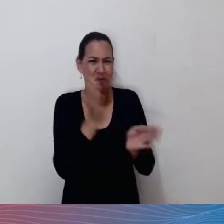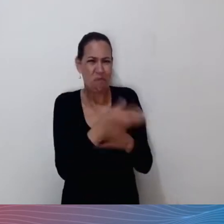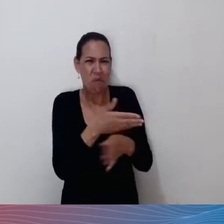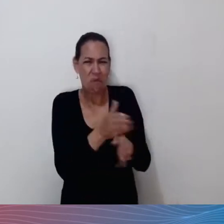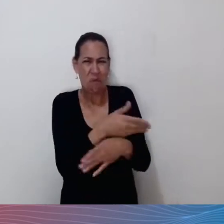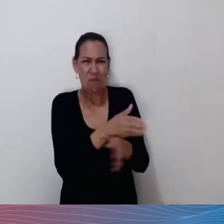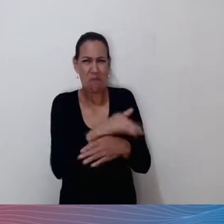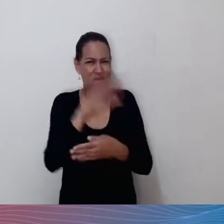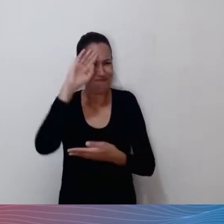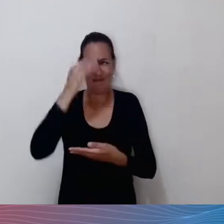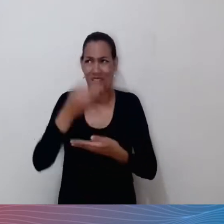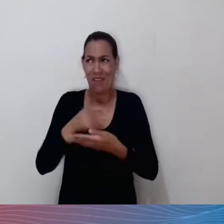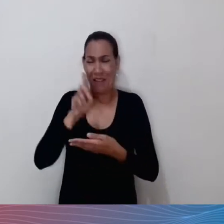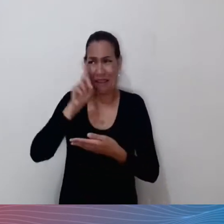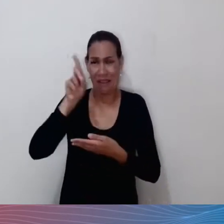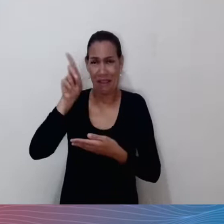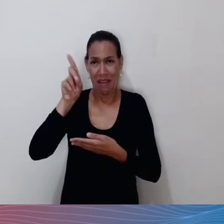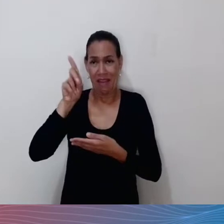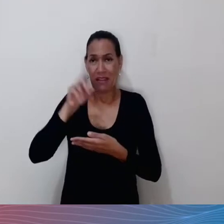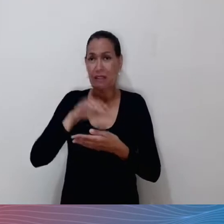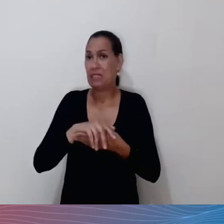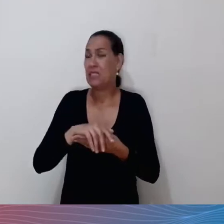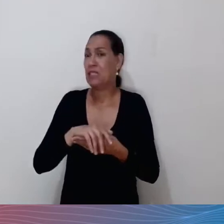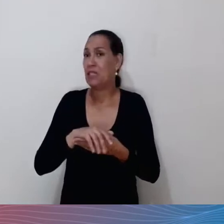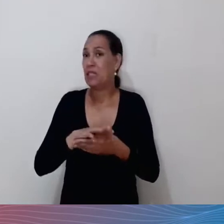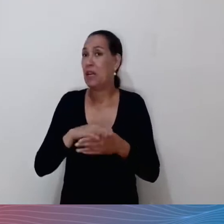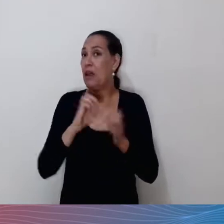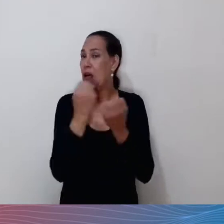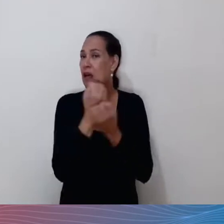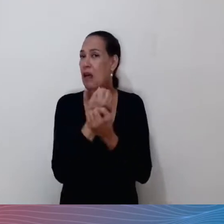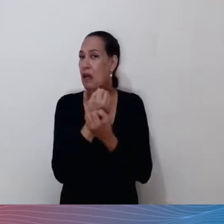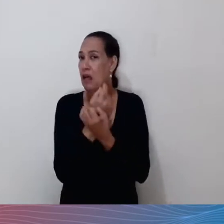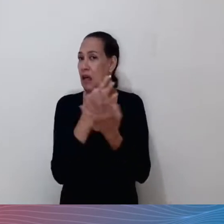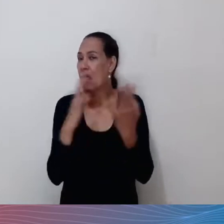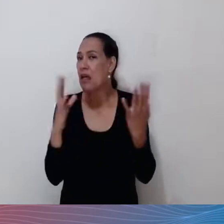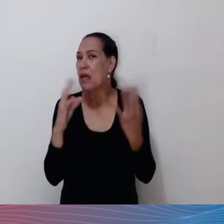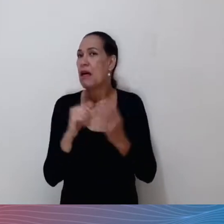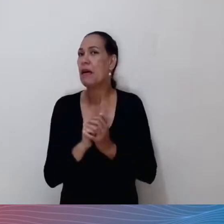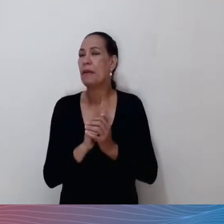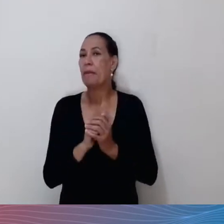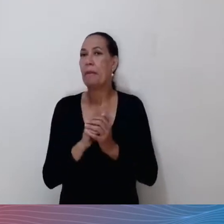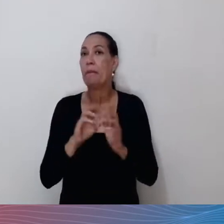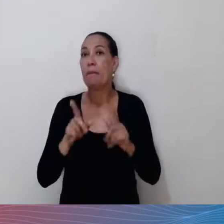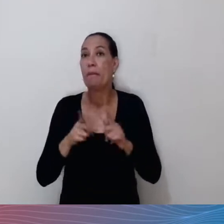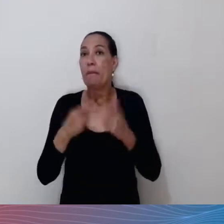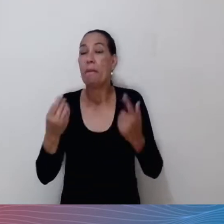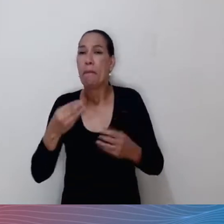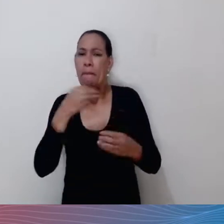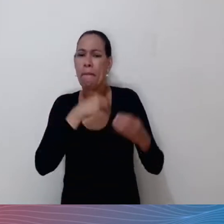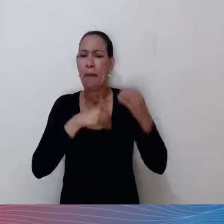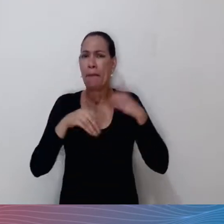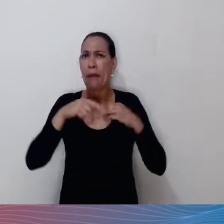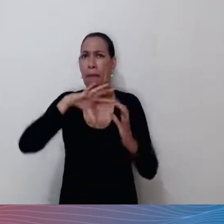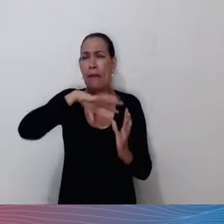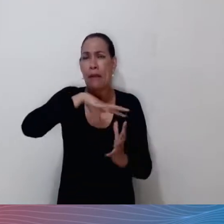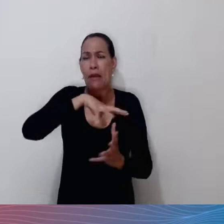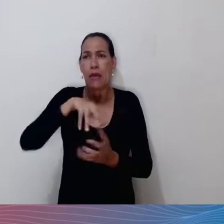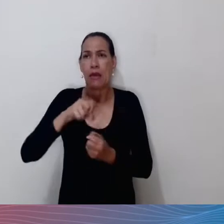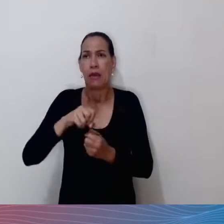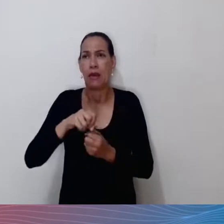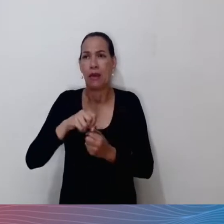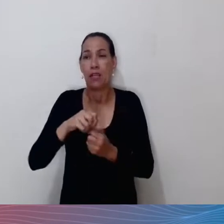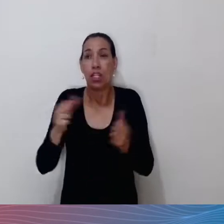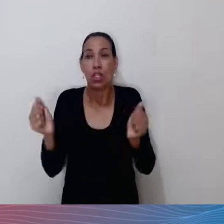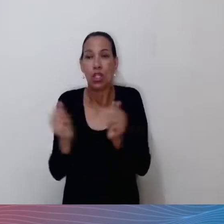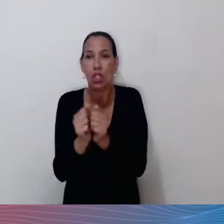o pecado entrou no mundo. E pelo pecado, a morte entrou. E a